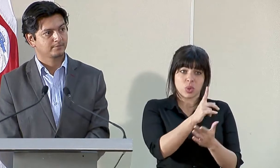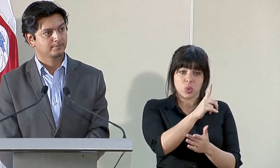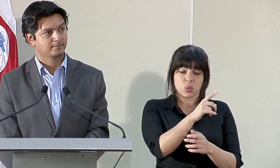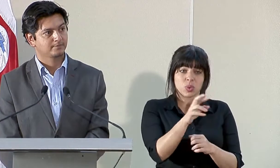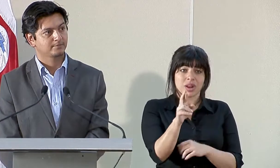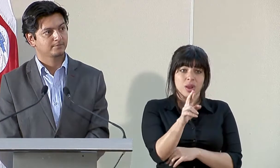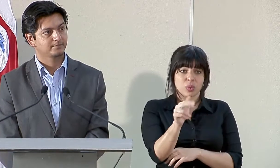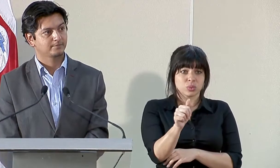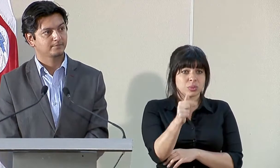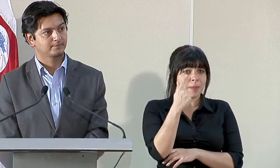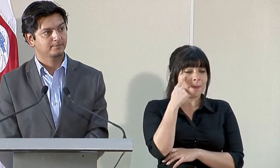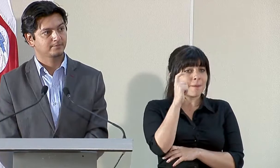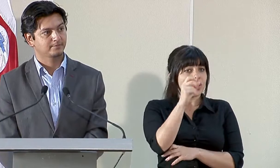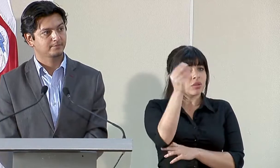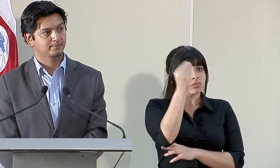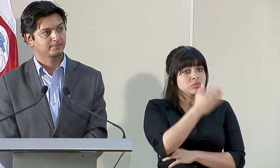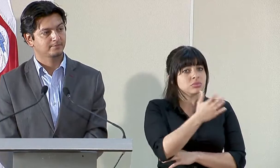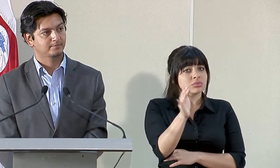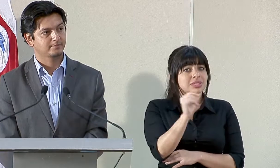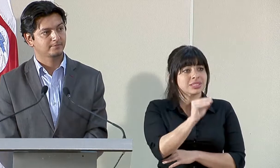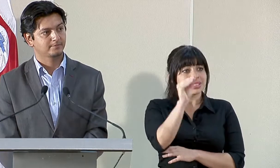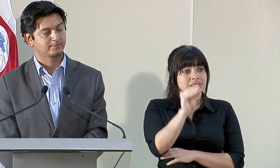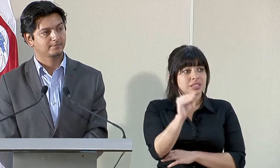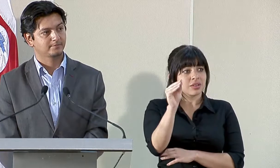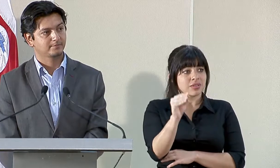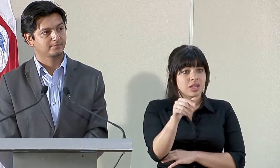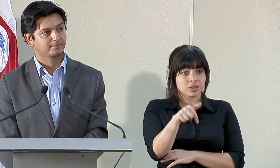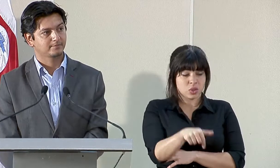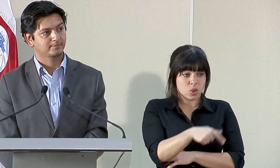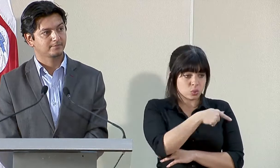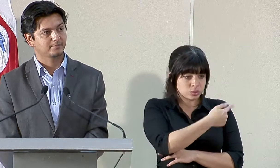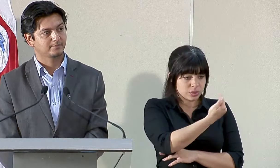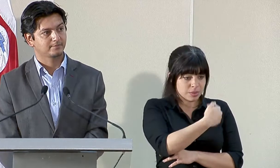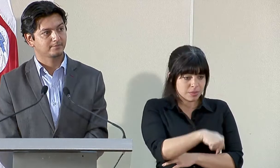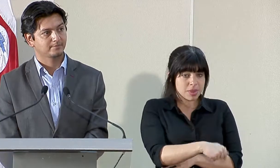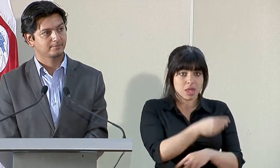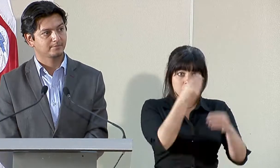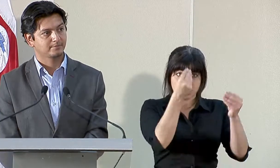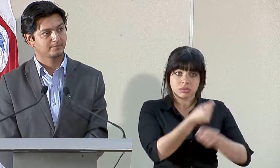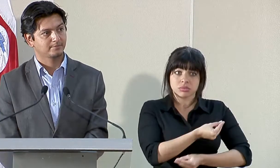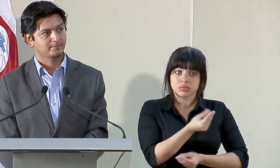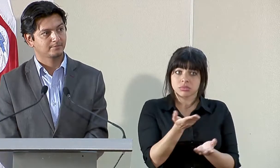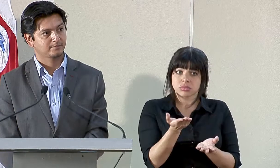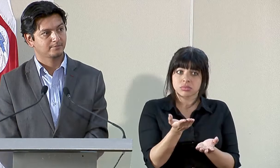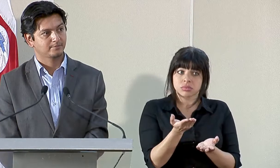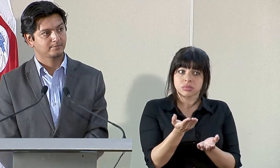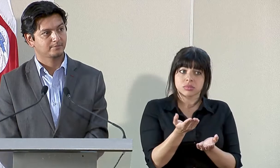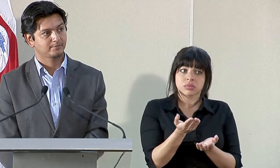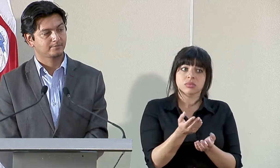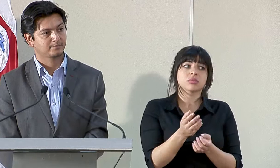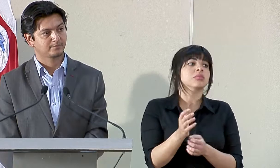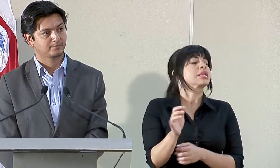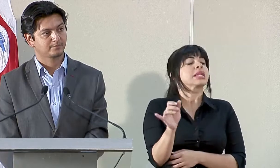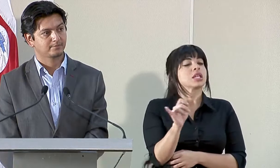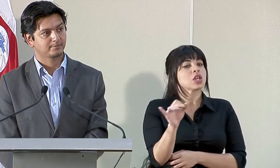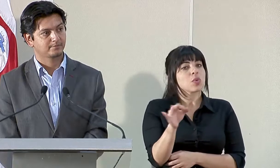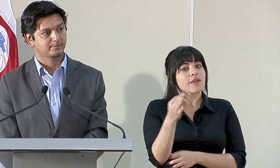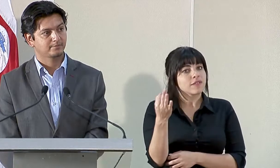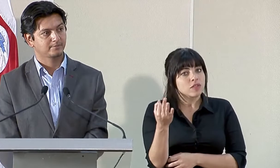recurso para revelar estas cifras que hoy usted viene aquí y las ha facilitado?